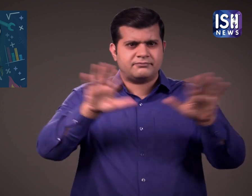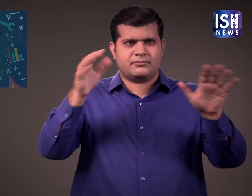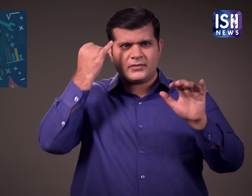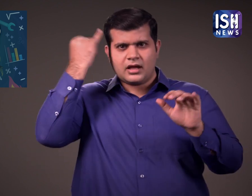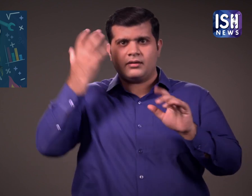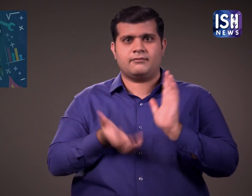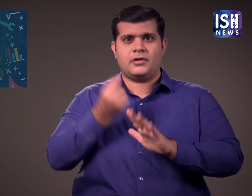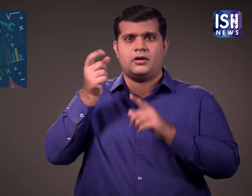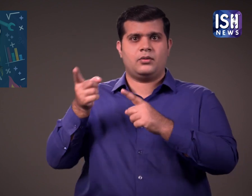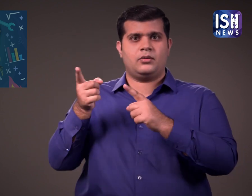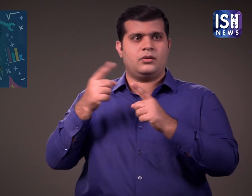इफेक्ट